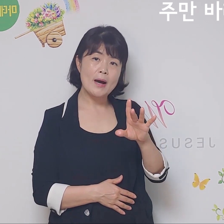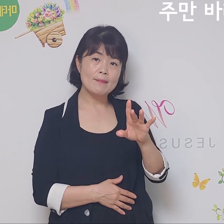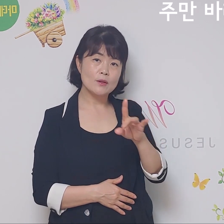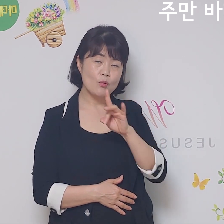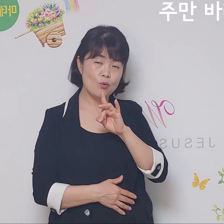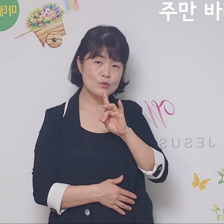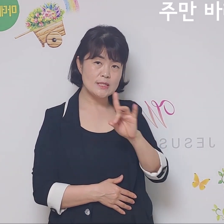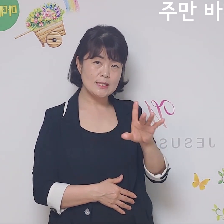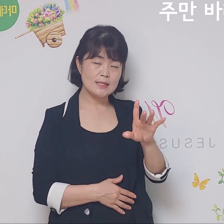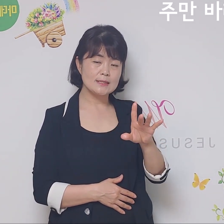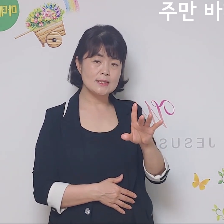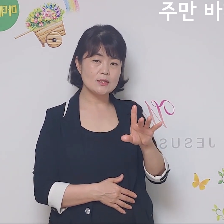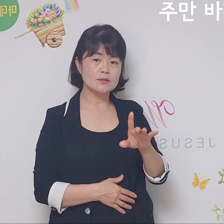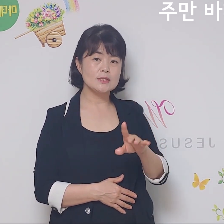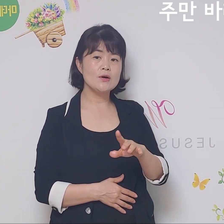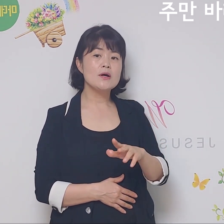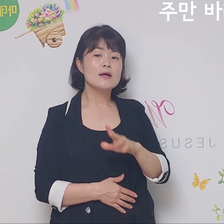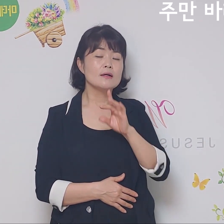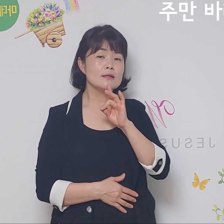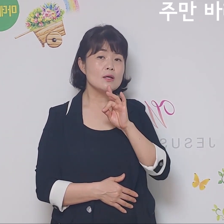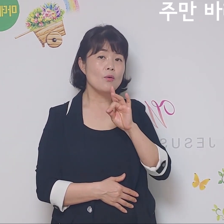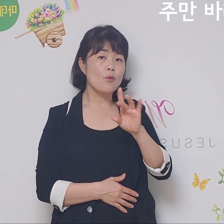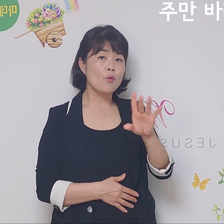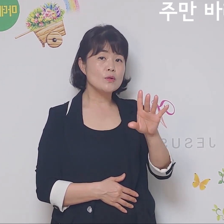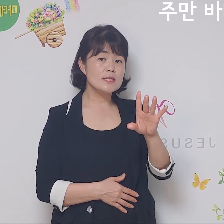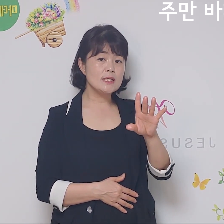뭐뭐만 오직이란 뜻이거든요. 그래서 오직